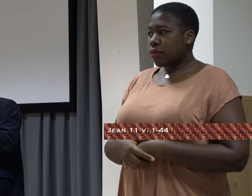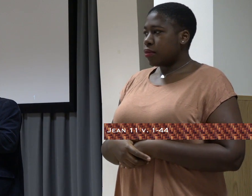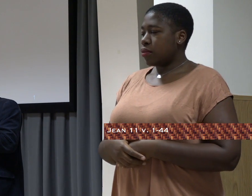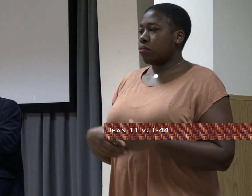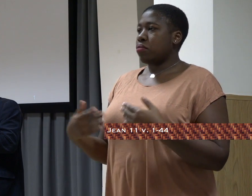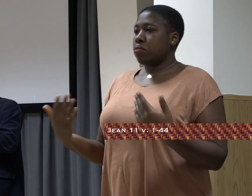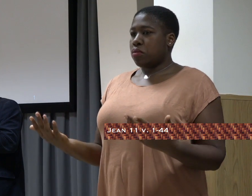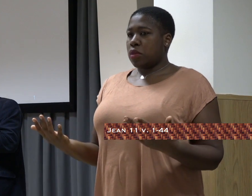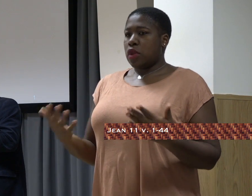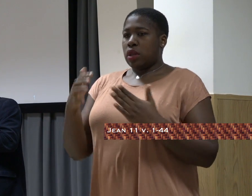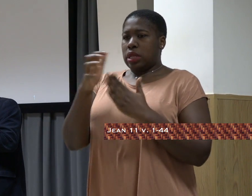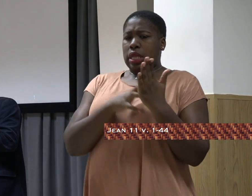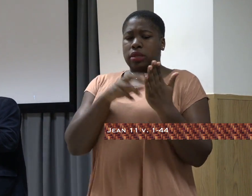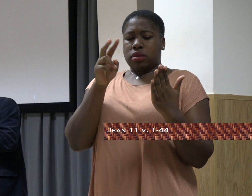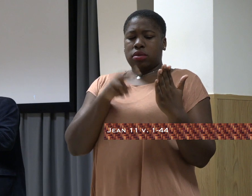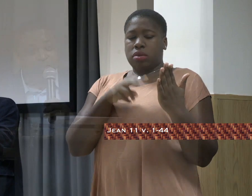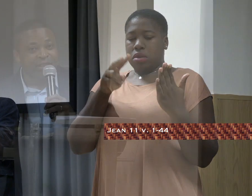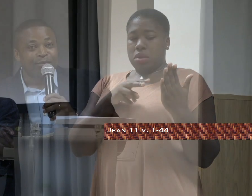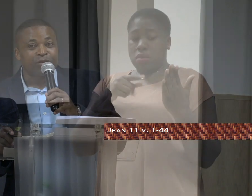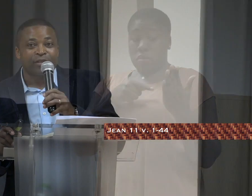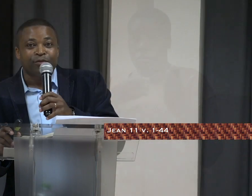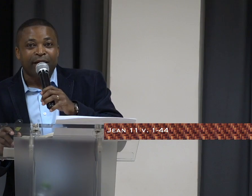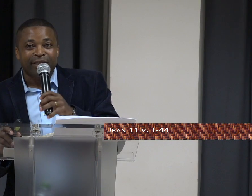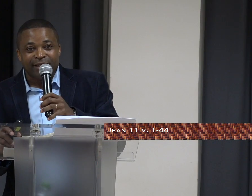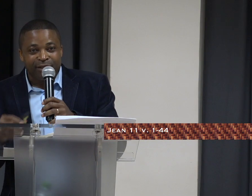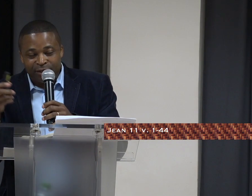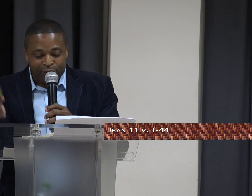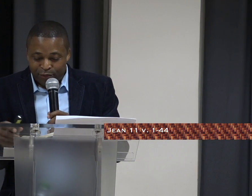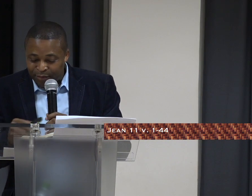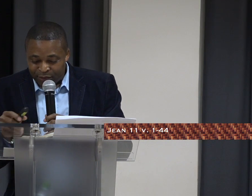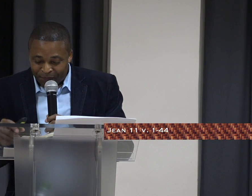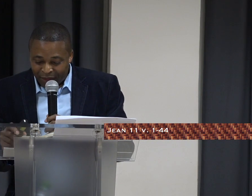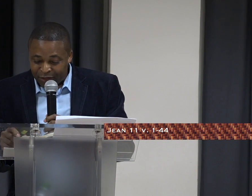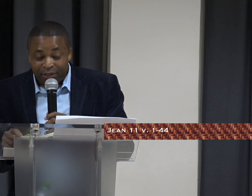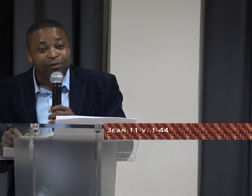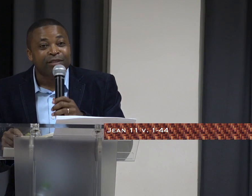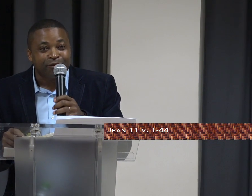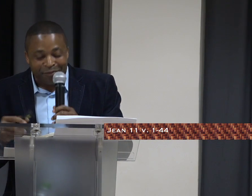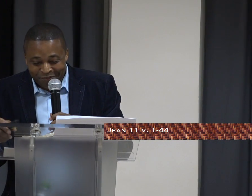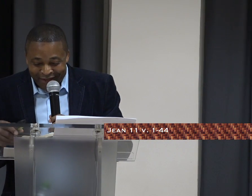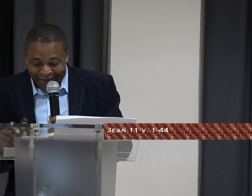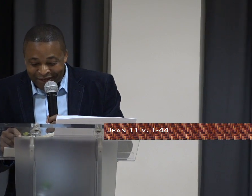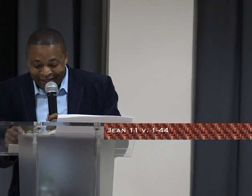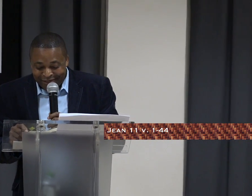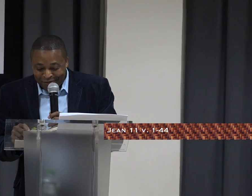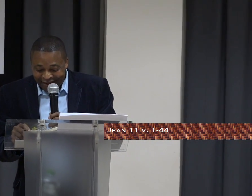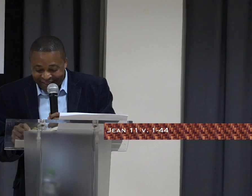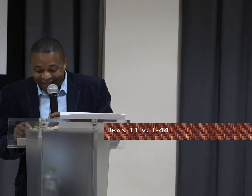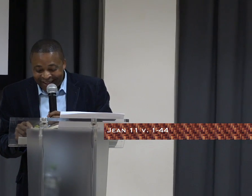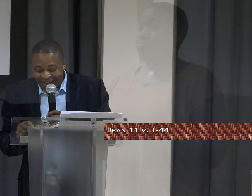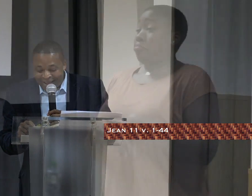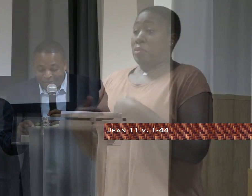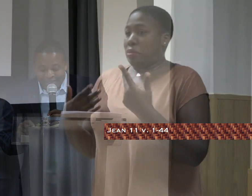Quand vous lisez ce texte, en fait, je ne sais pas pour vous, mais pour moi, j'ai l'impression que c'est une parenthèse. Jésus dit autre chose, mais bon. Ensuite, il continue. Revient dans